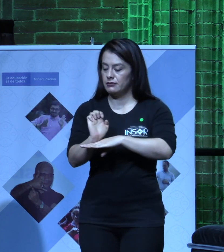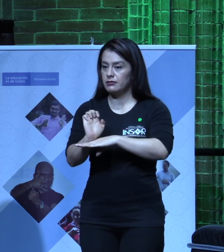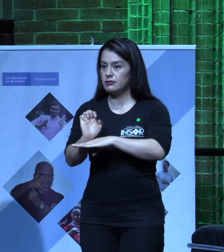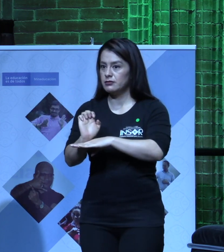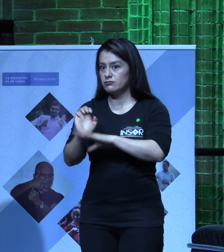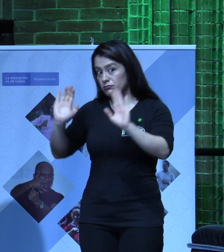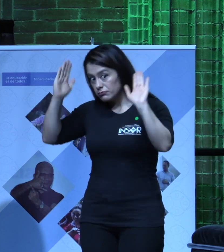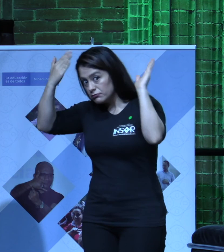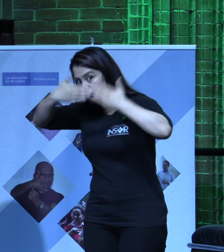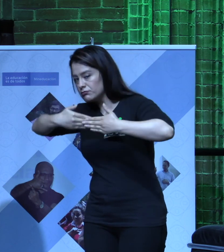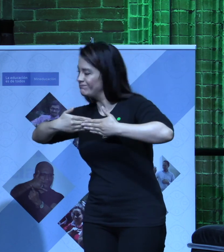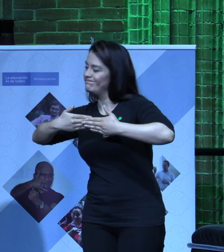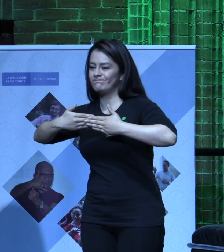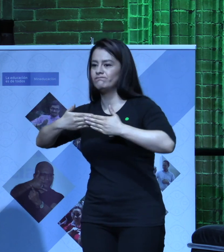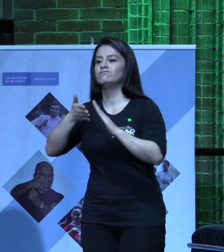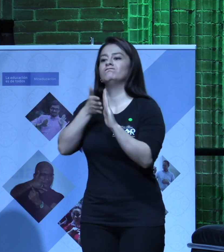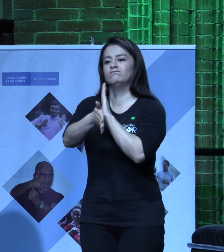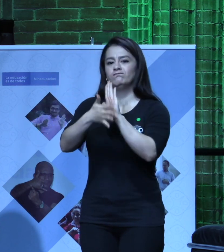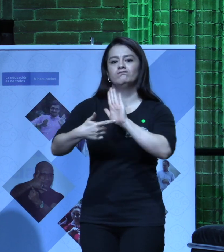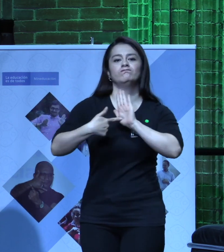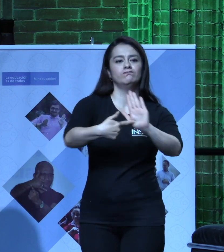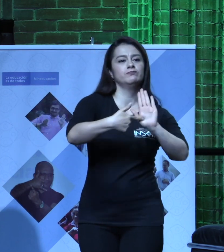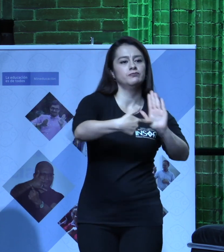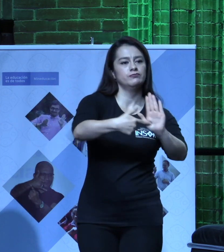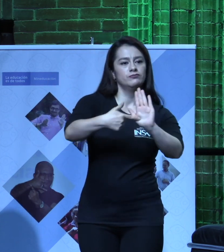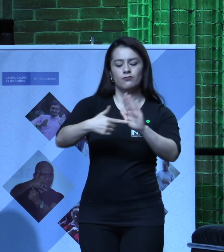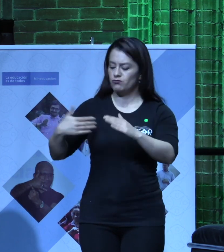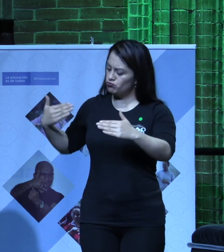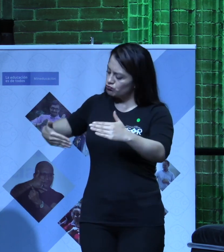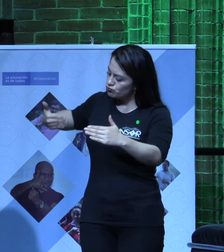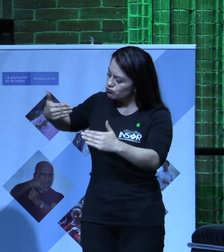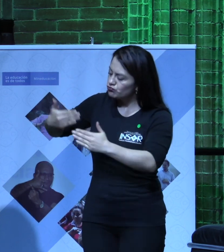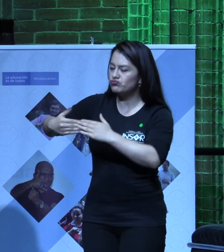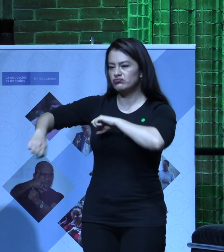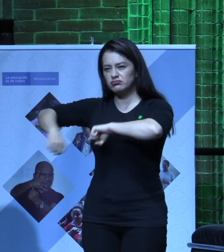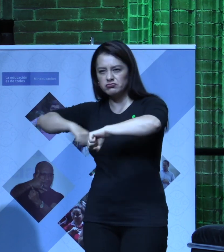rindan cuenta a la ciudadanía de toda la gestión que han desarrollado.